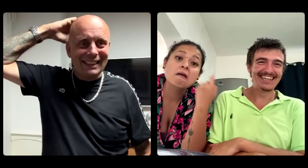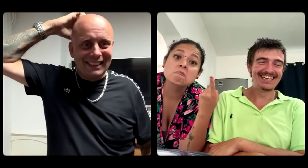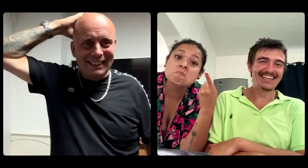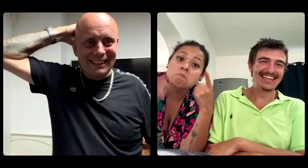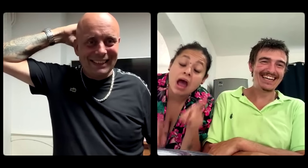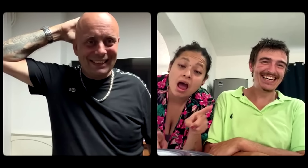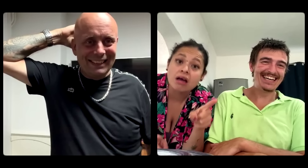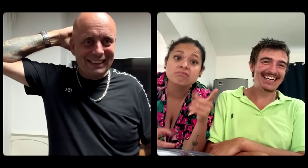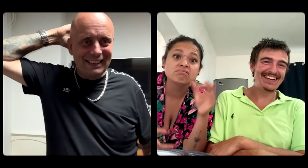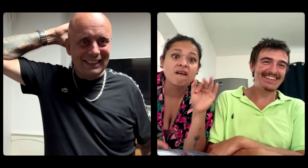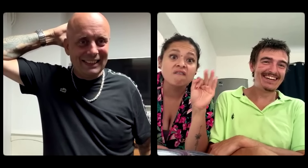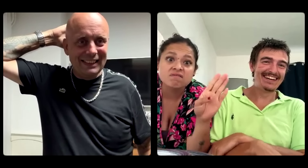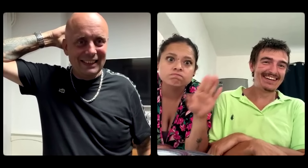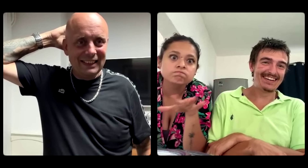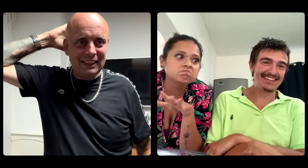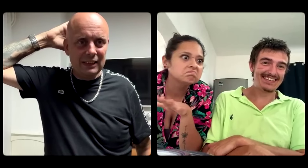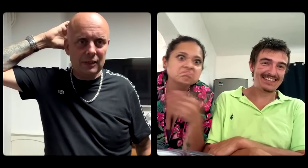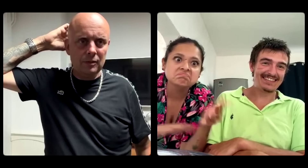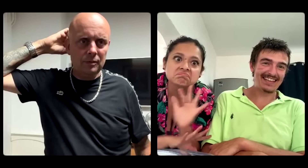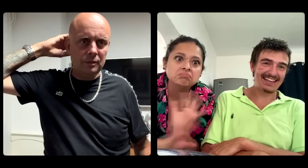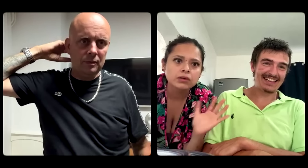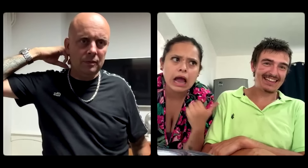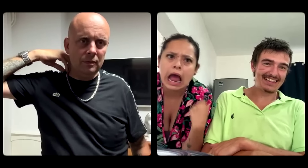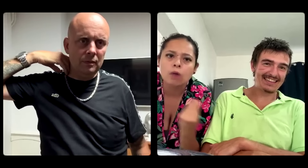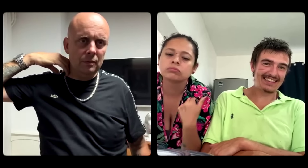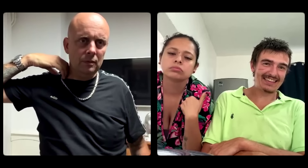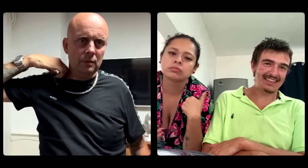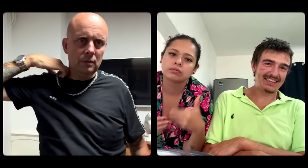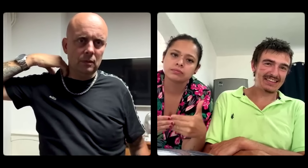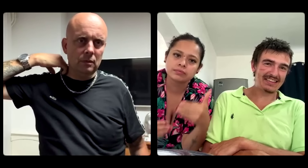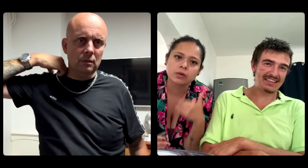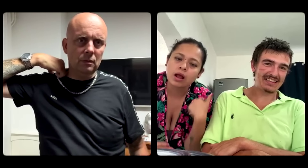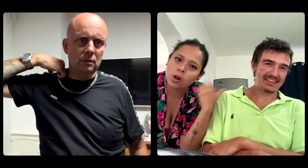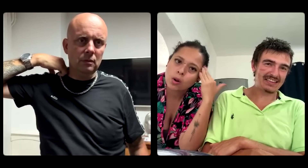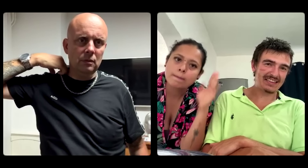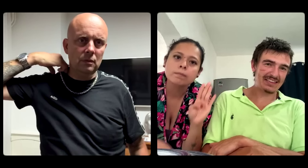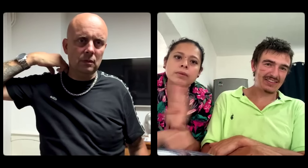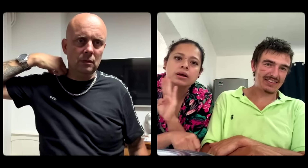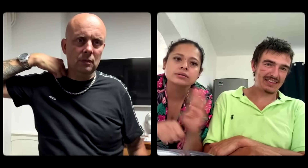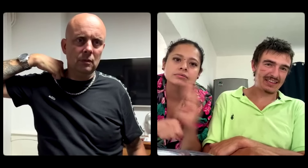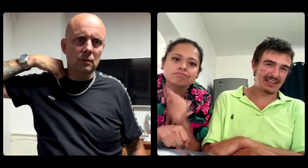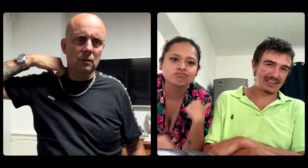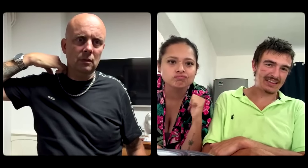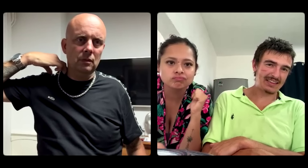Voor het eerst even gaan kijken of de hoofdkleur bij de mij past.